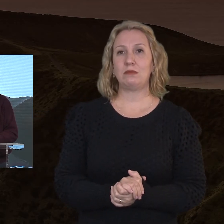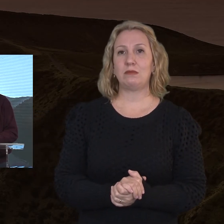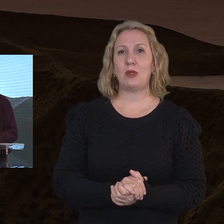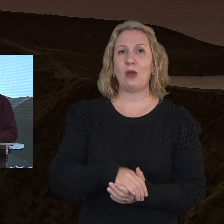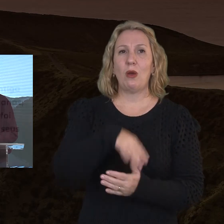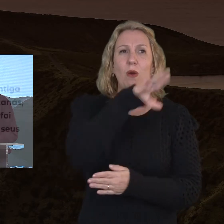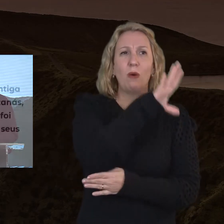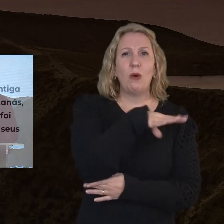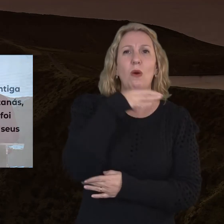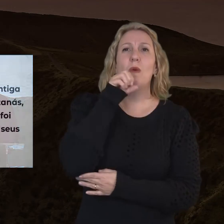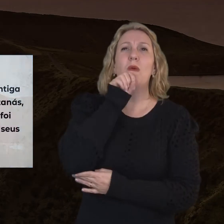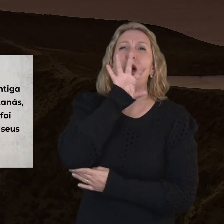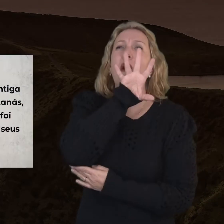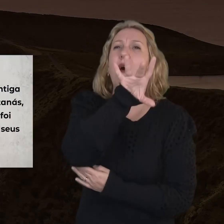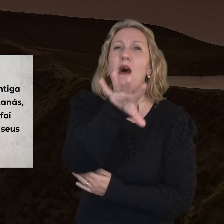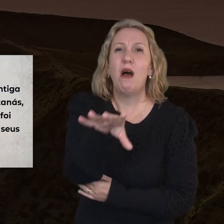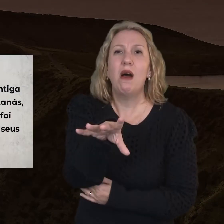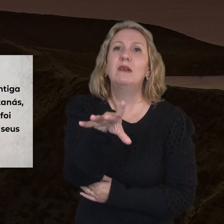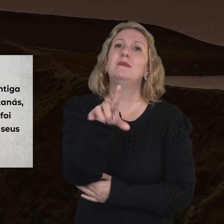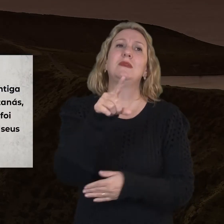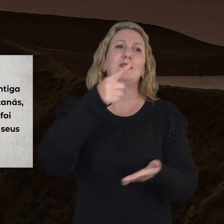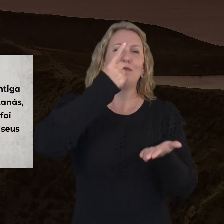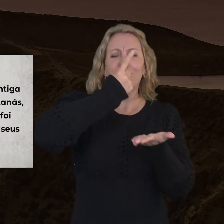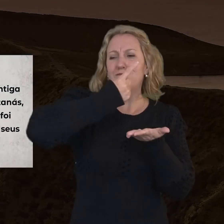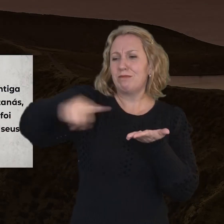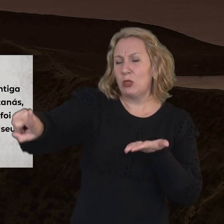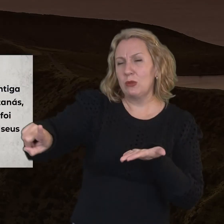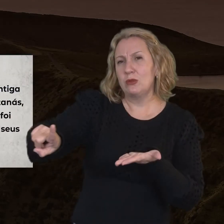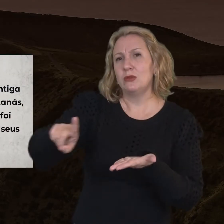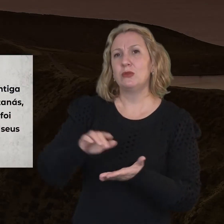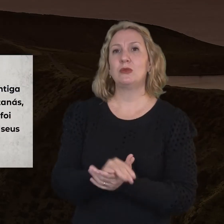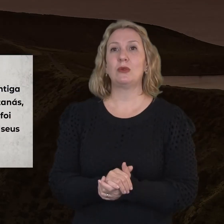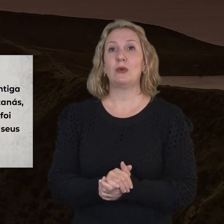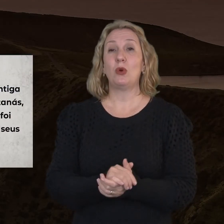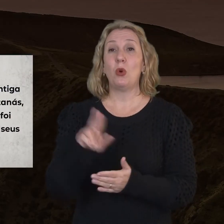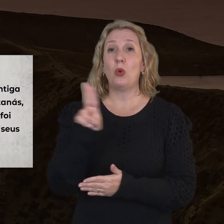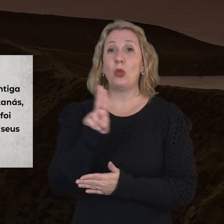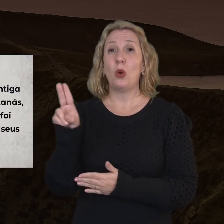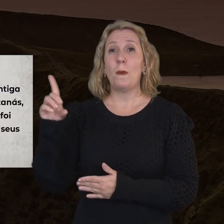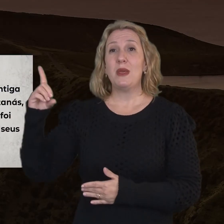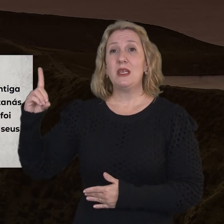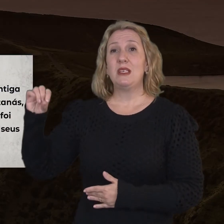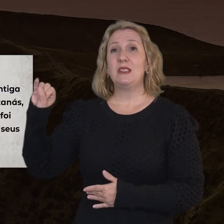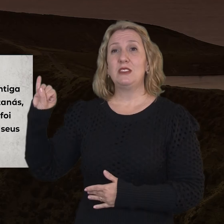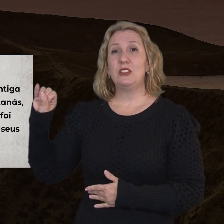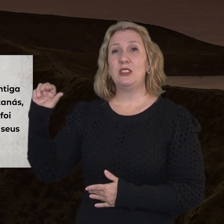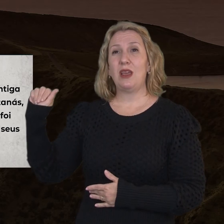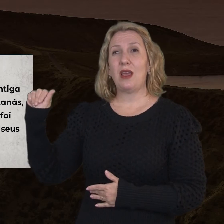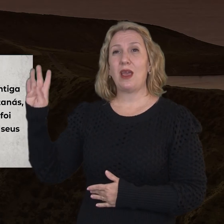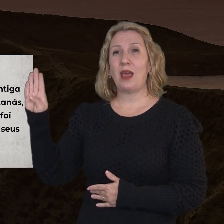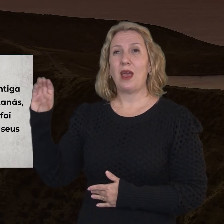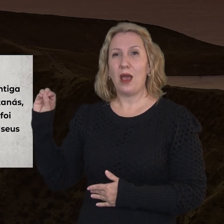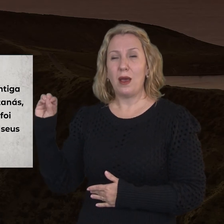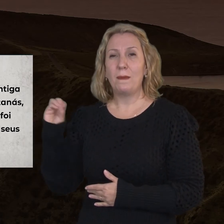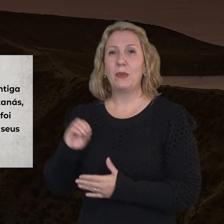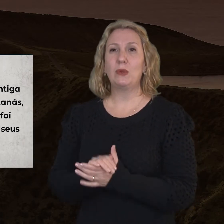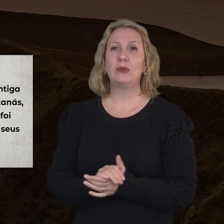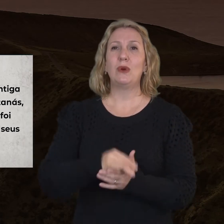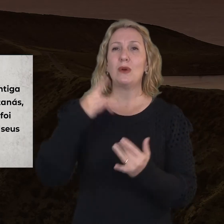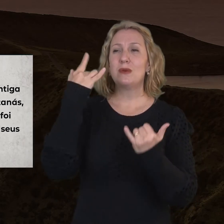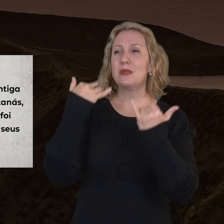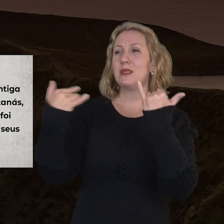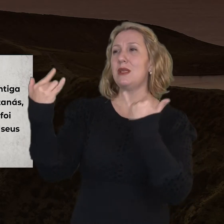dragão o grande dragão a antiga serpente que se chama diabo e satanás o sedutor de todo o mundo sim